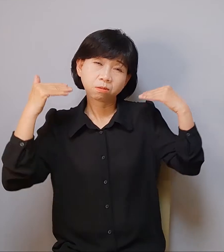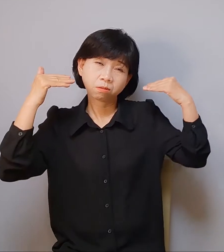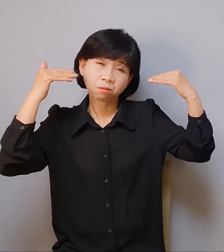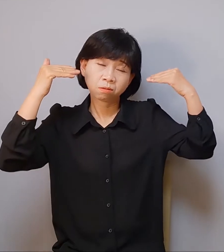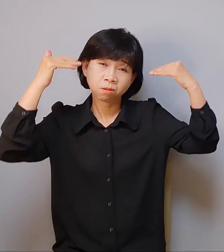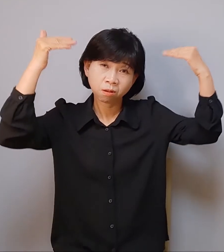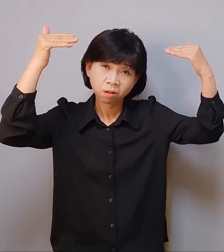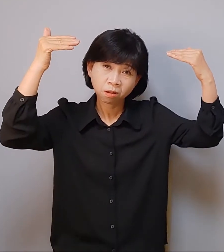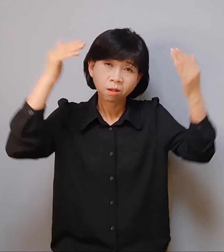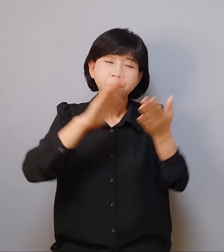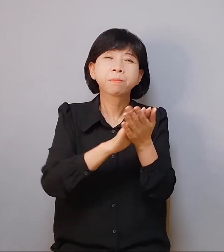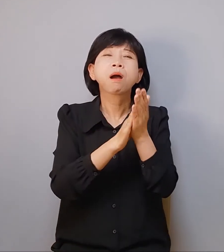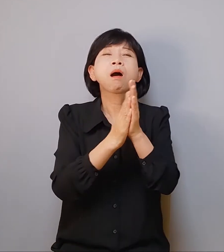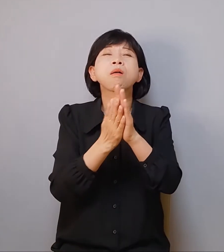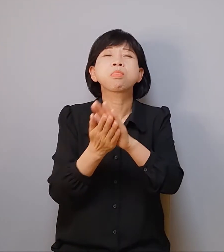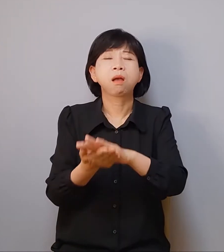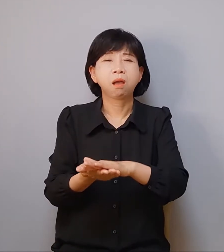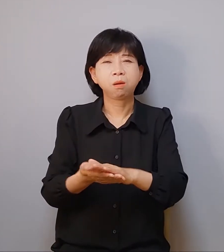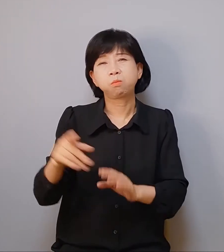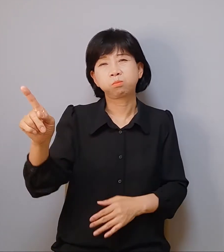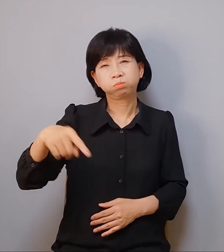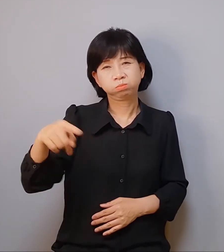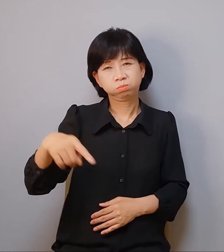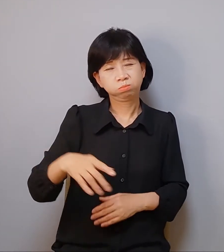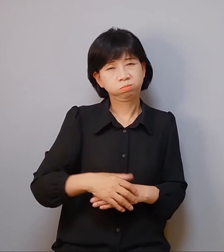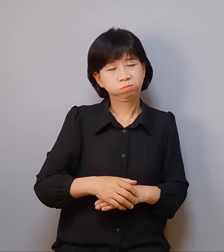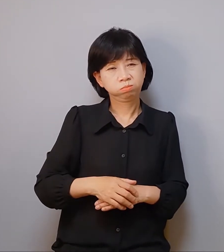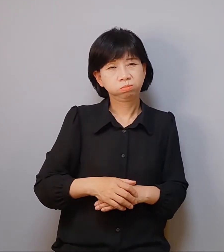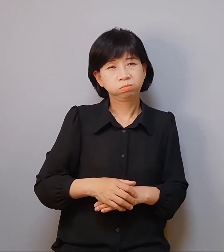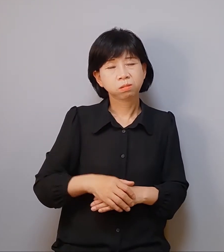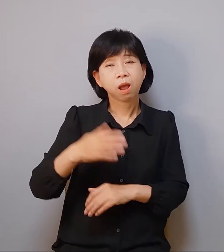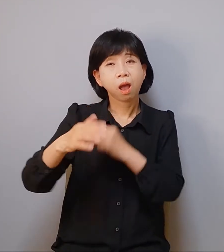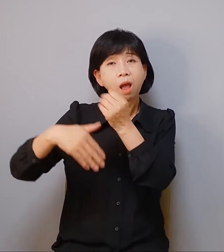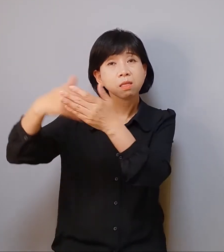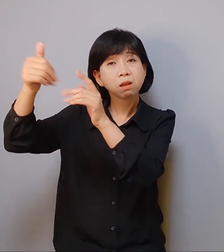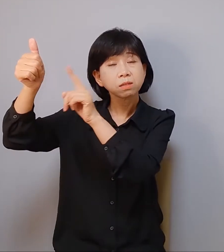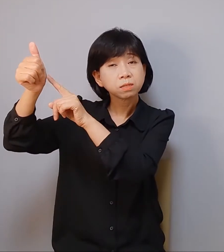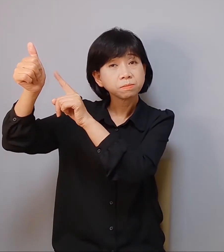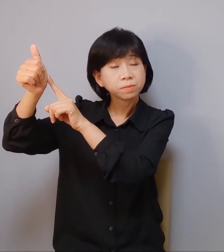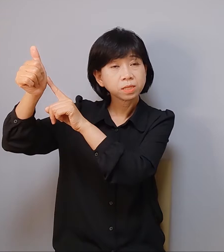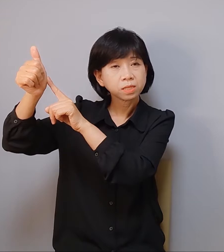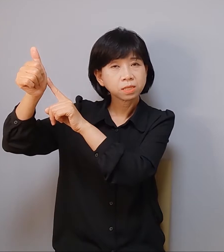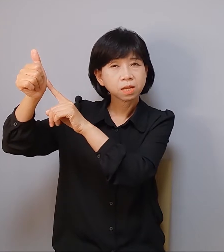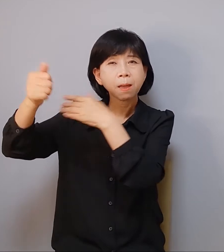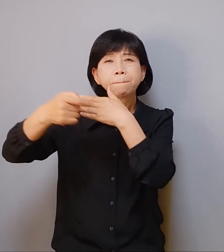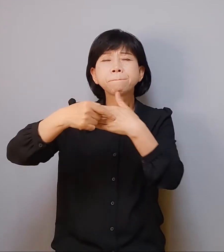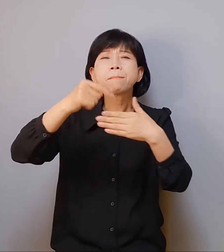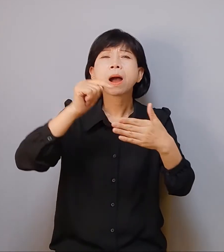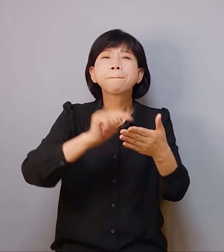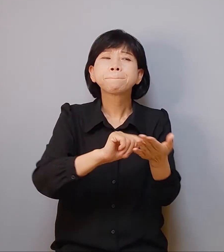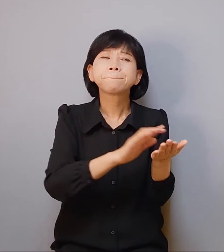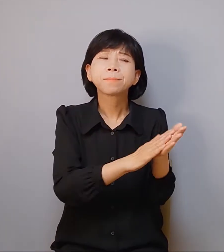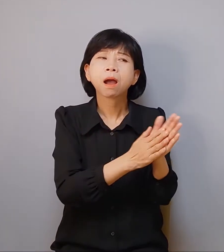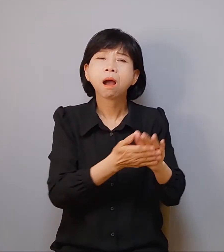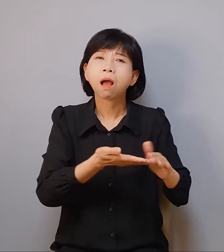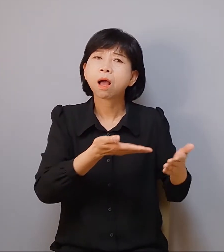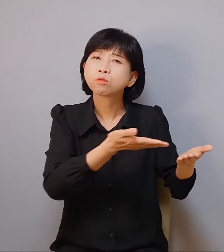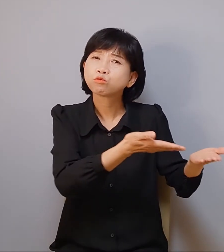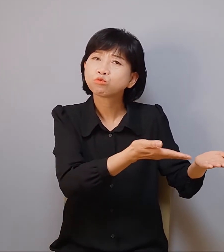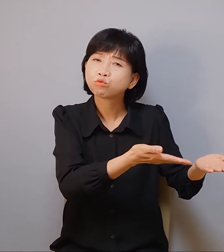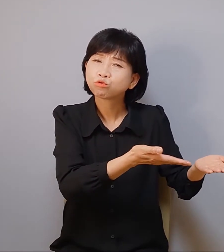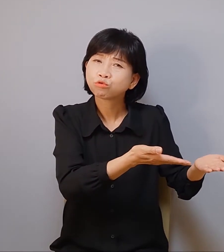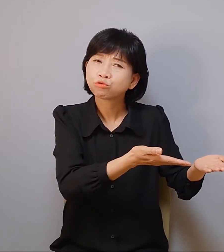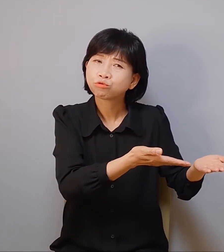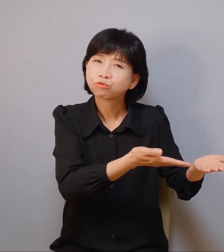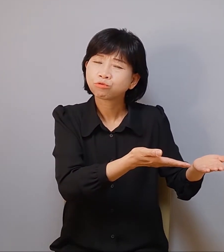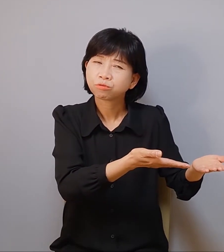누구에게 변화가 일어나고 있는 걸까요? 하나님께서 마음을 바꾸셨을까요? 하나님께 어떤 변화가 일어나는 걸까요? 그렇지